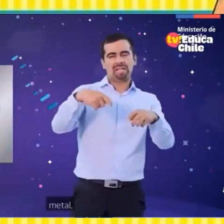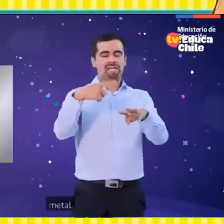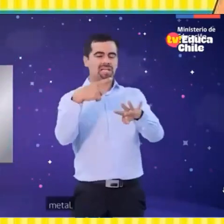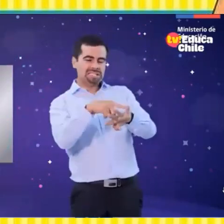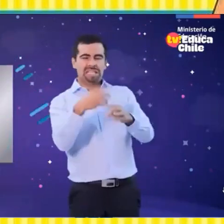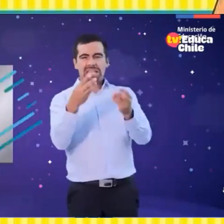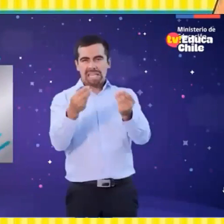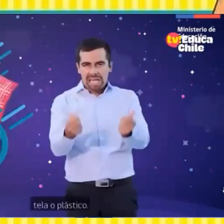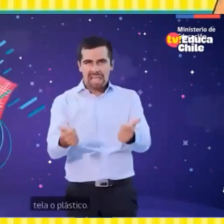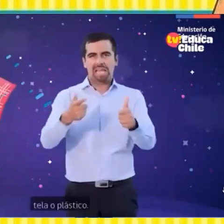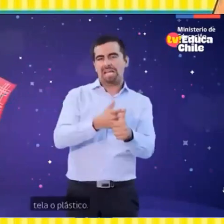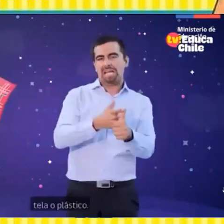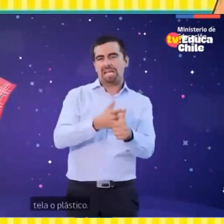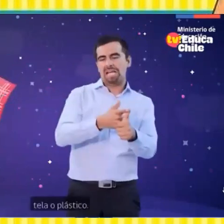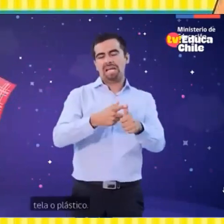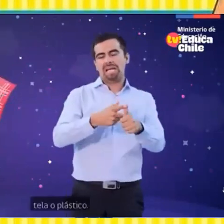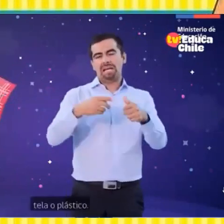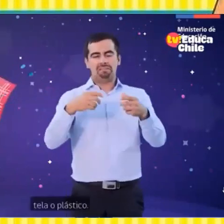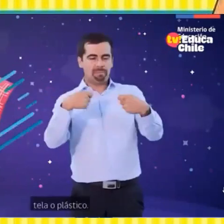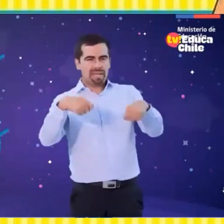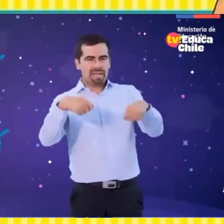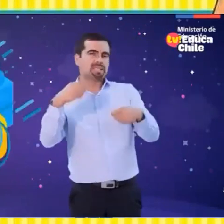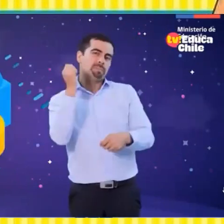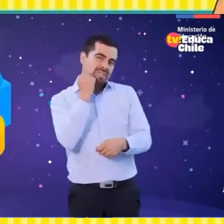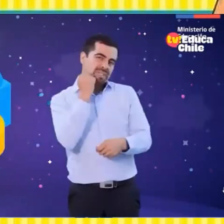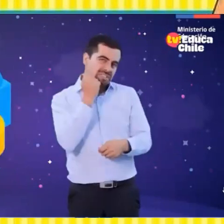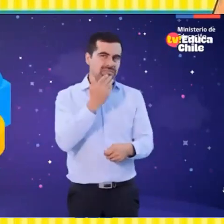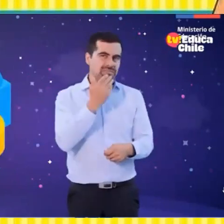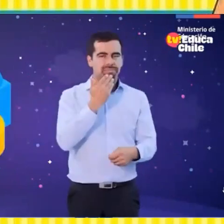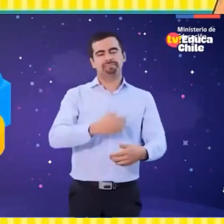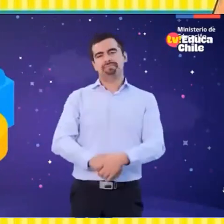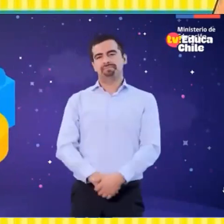metal, tela o plástico.